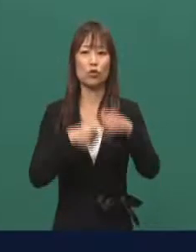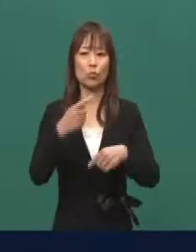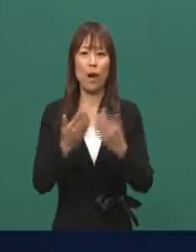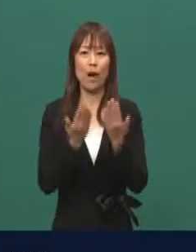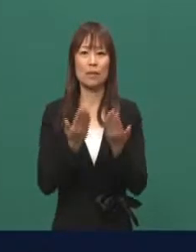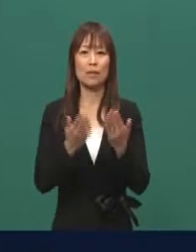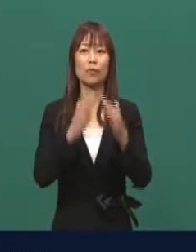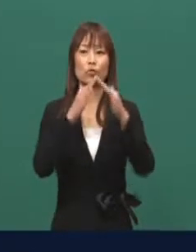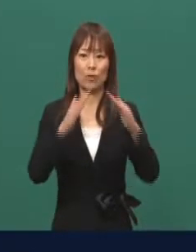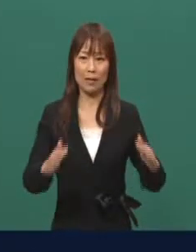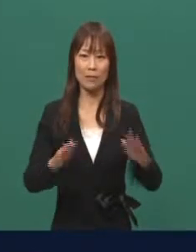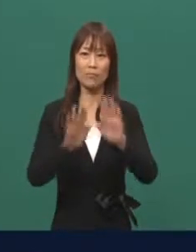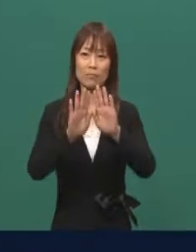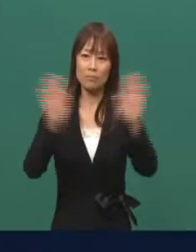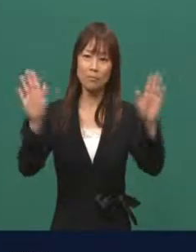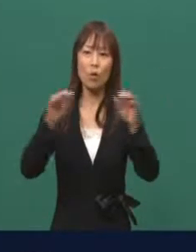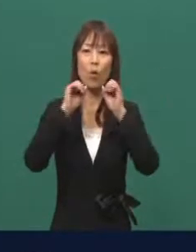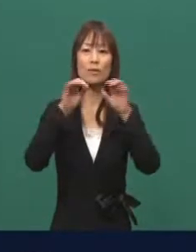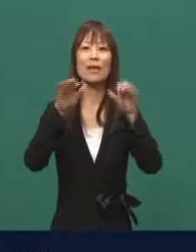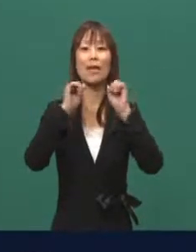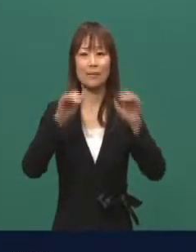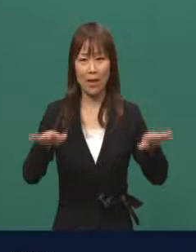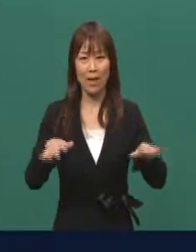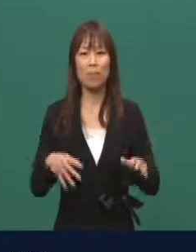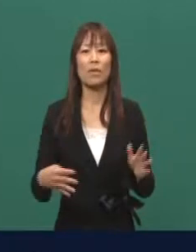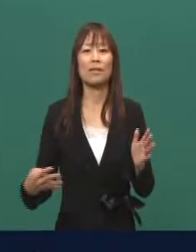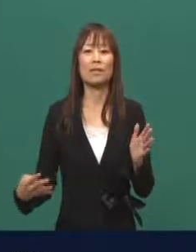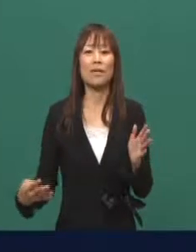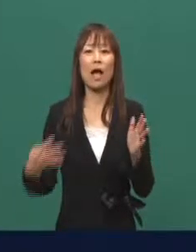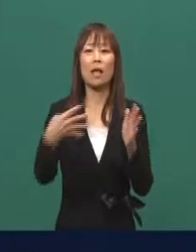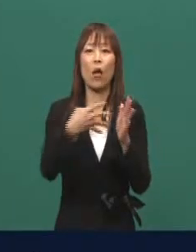次に手話の学習会開催のお知らせです。